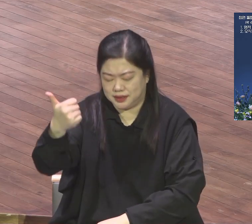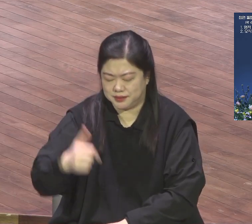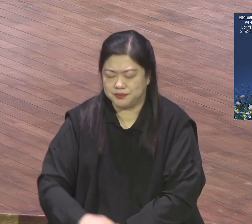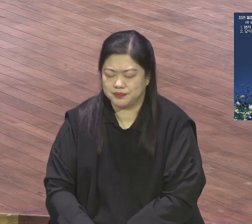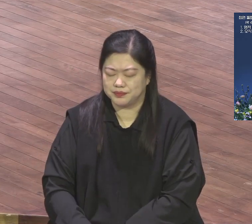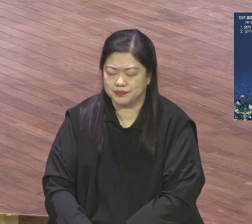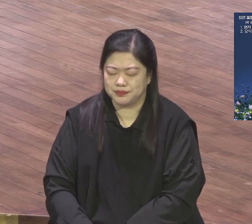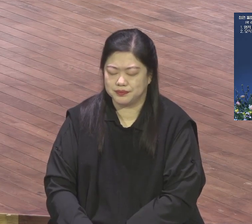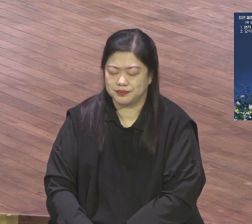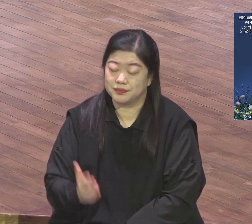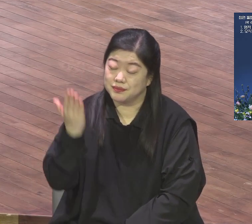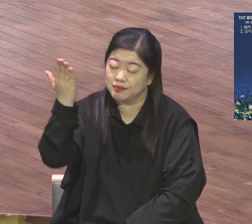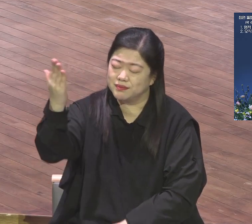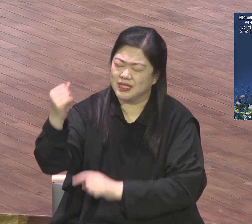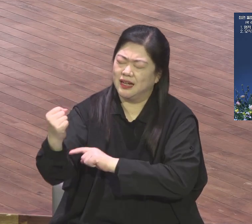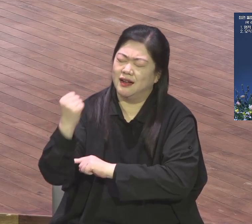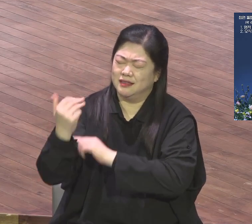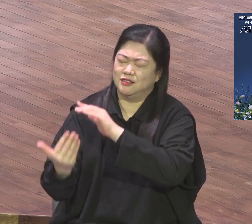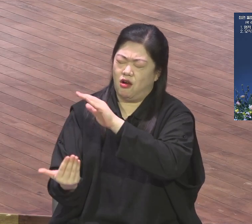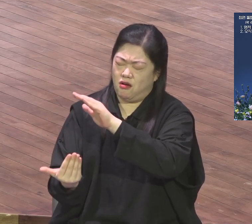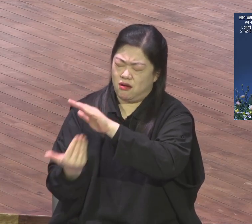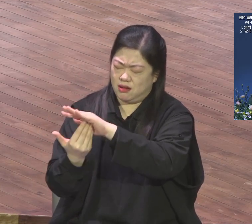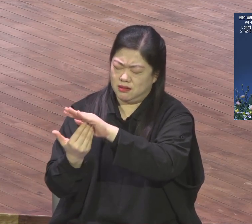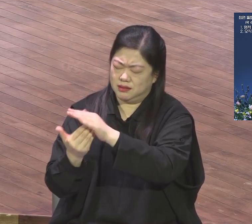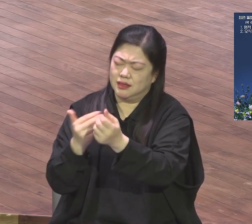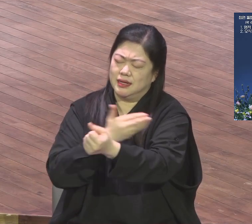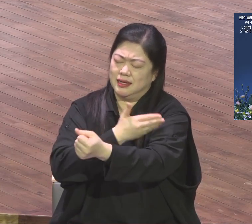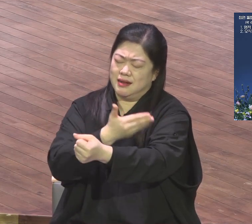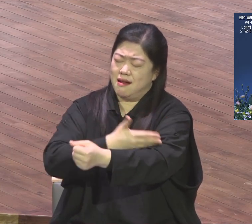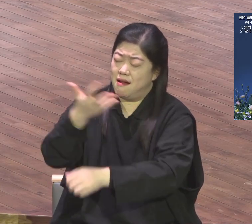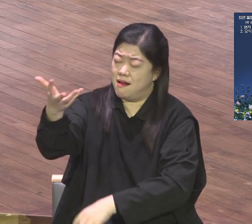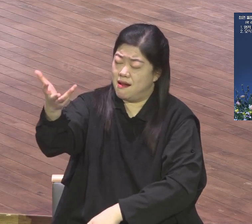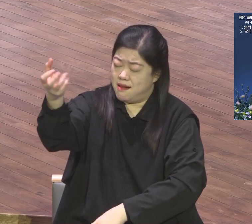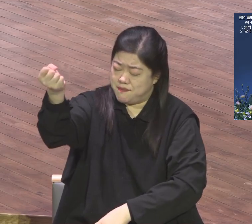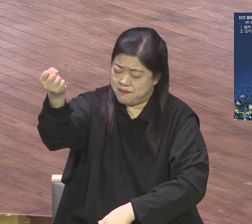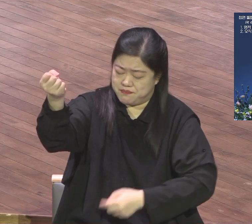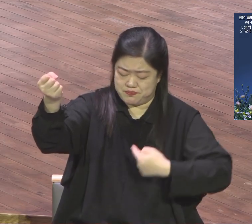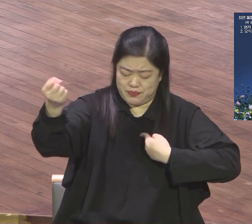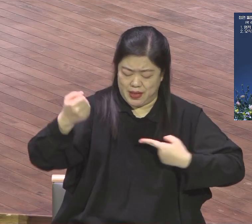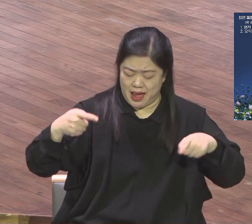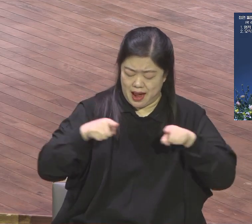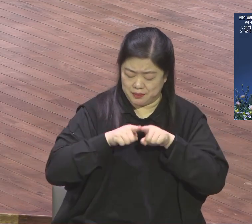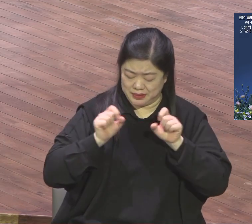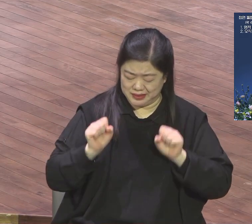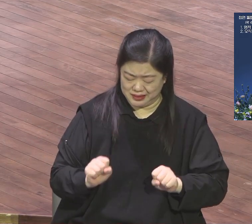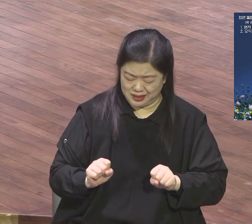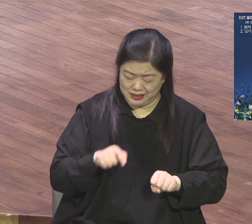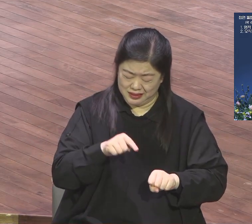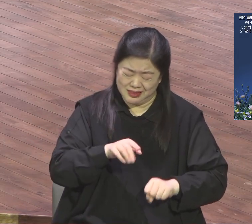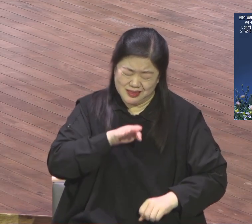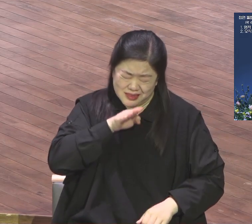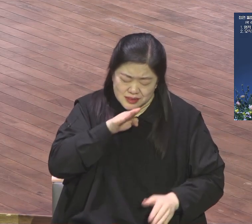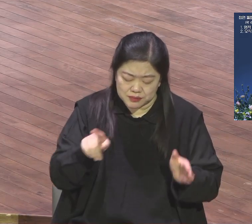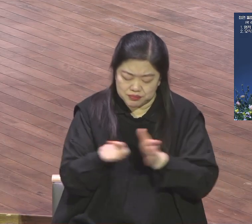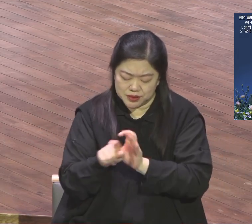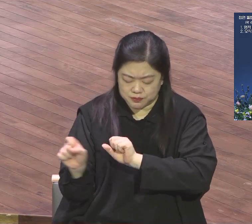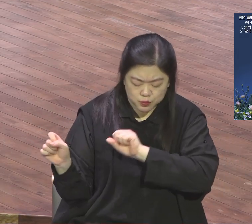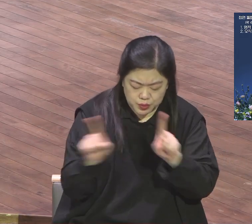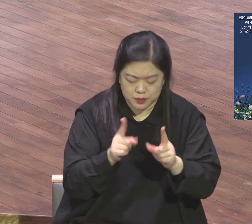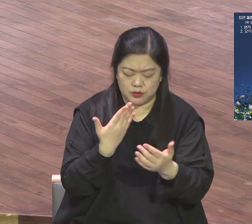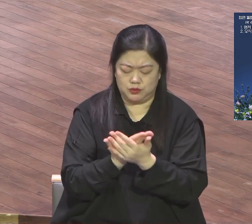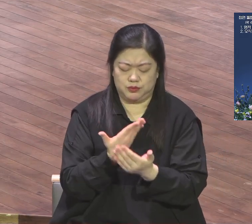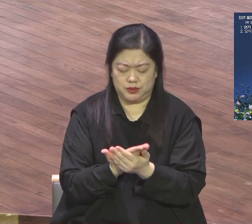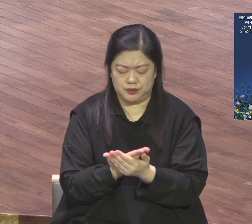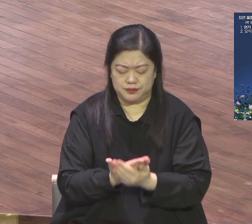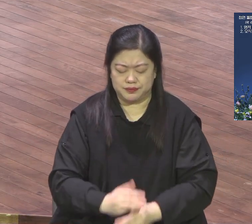전능하신 하나님을 우리 예언 가족들이 믿게 하여 주옵소서. 성령으로 내 안에 오셔서 예수 믿게